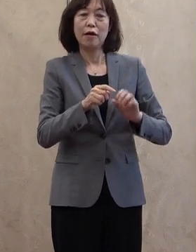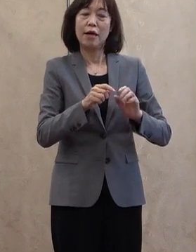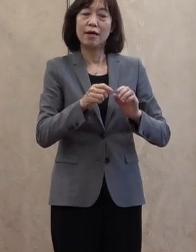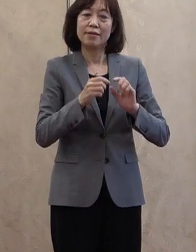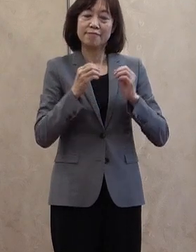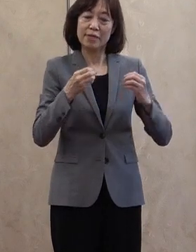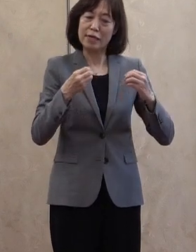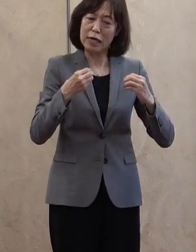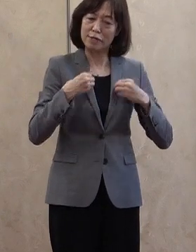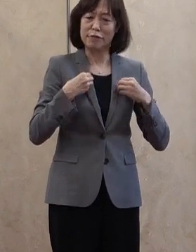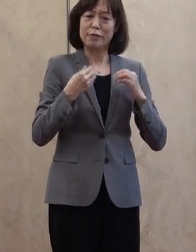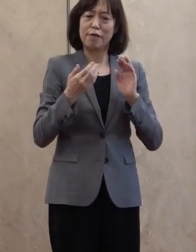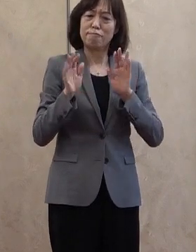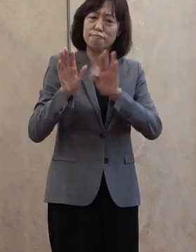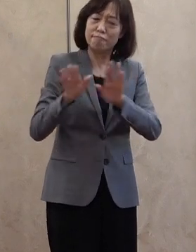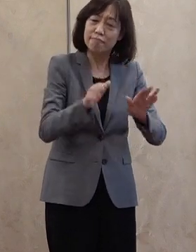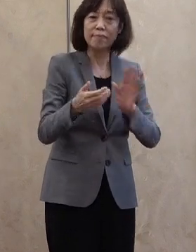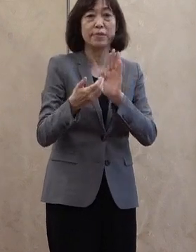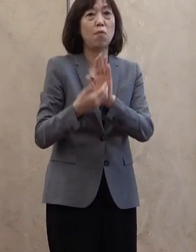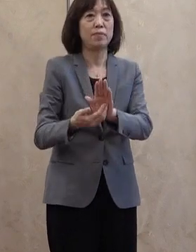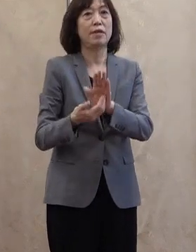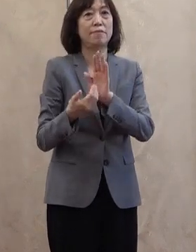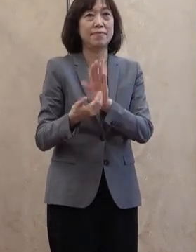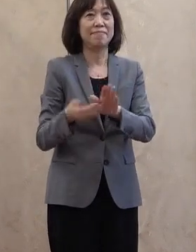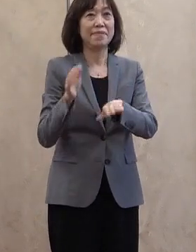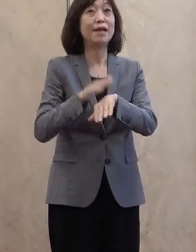対策を徹底する